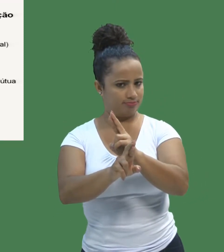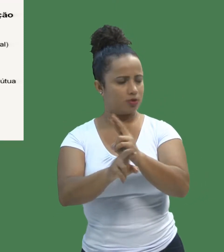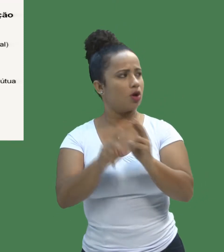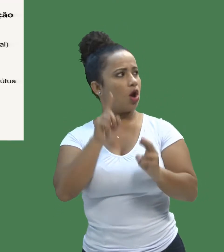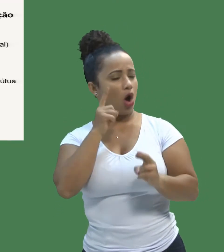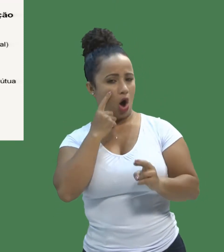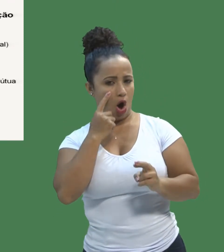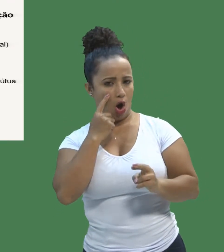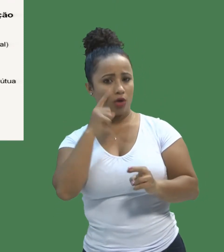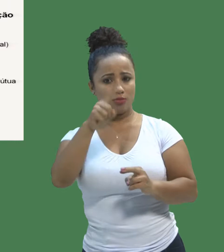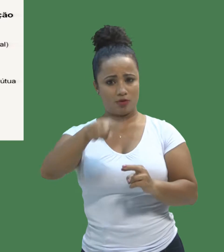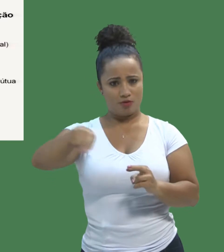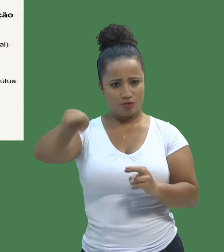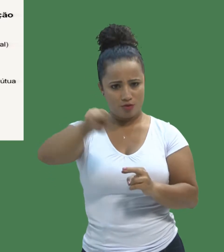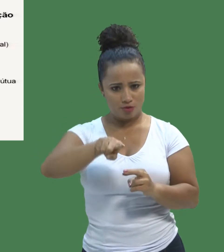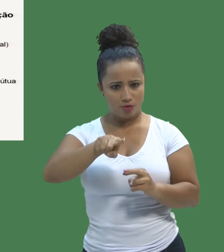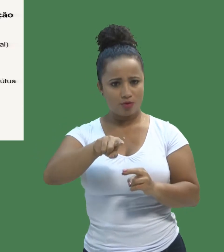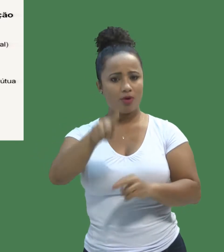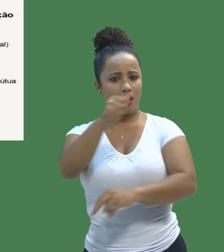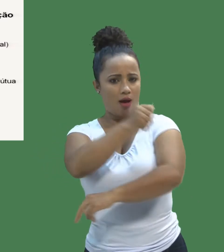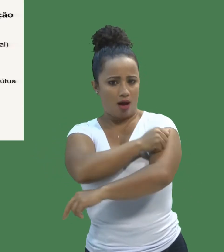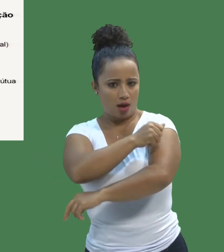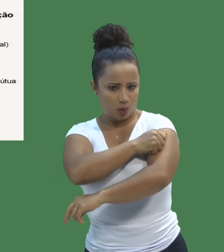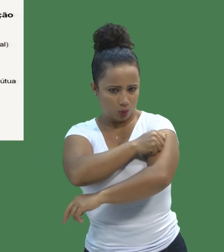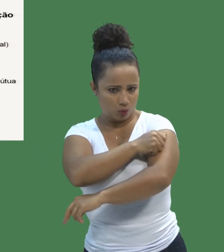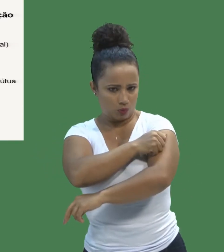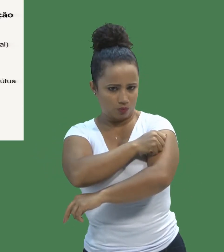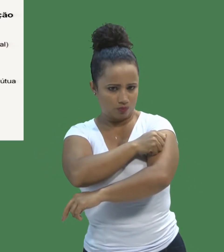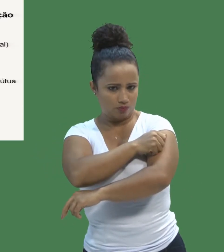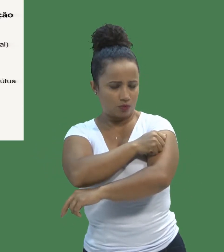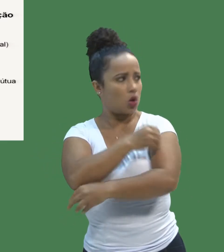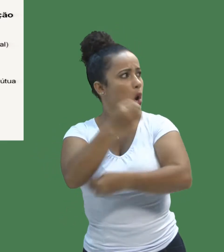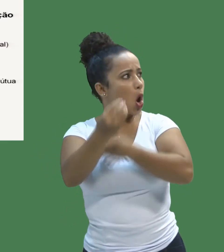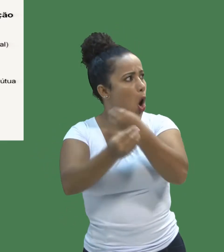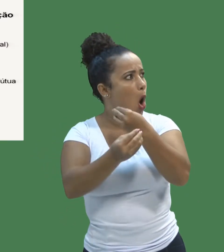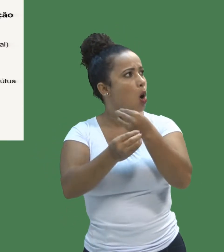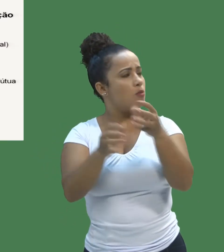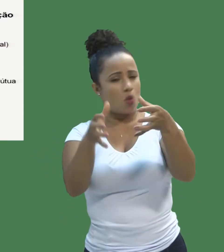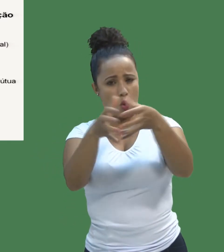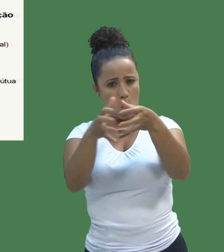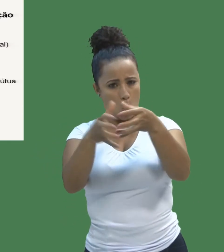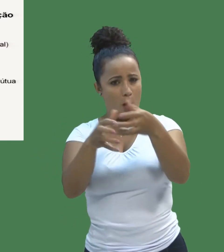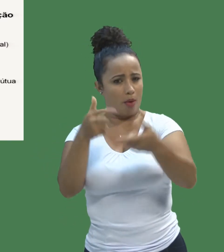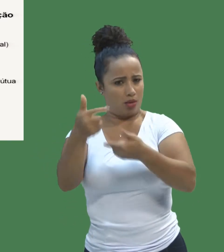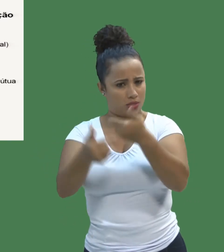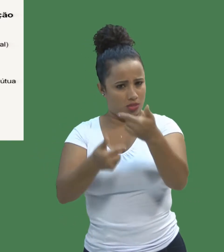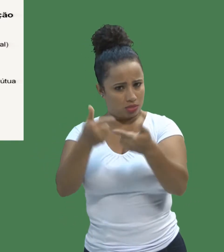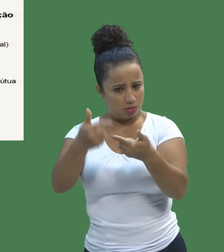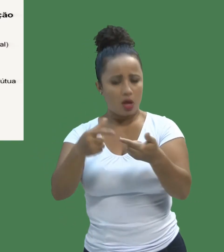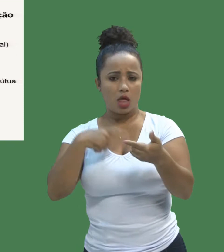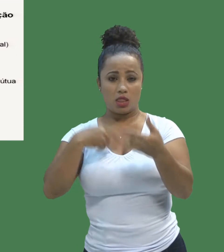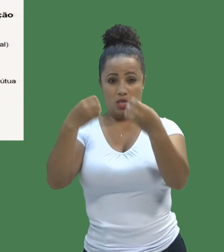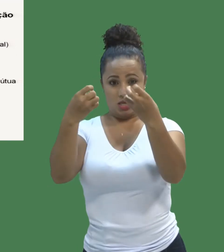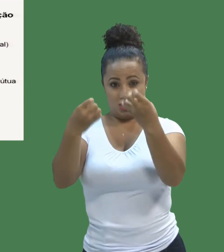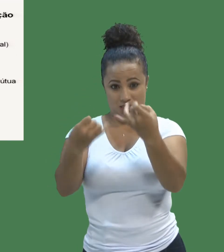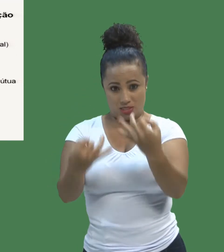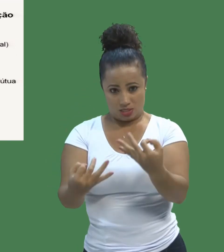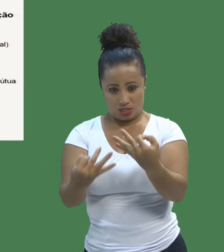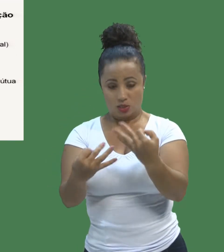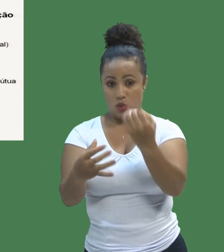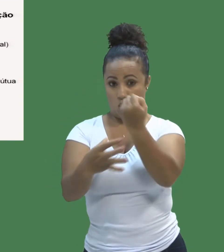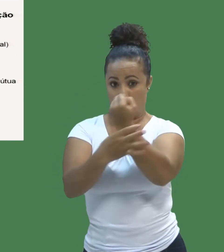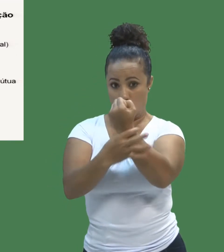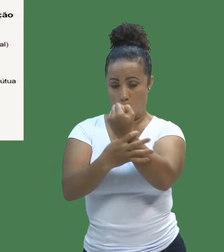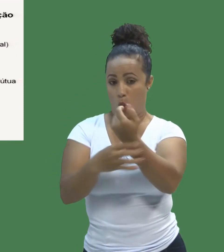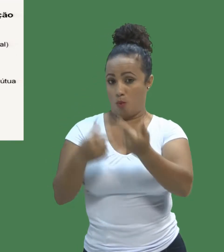Reparem, vocês, prezados acadêmicos, os modos de produção são definidos pelas forças de